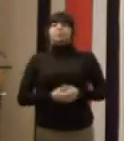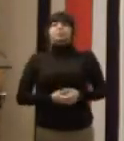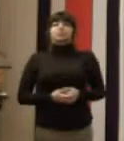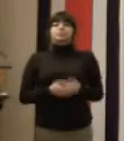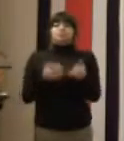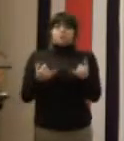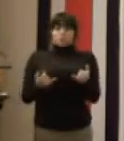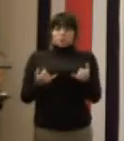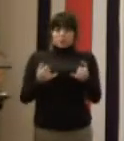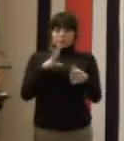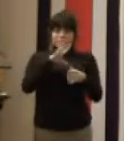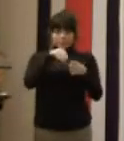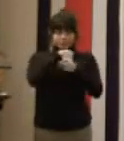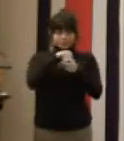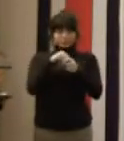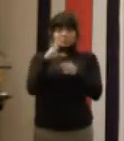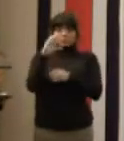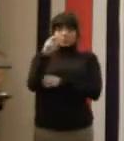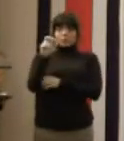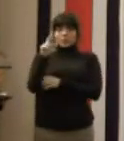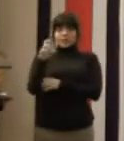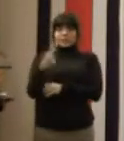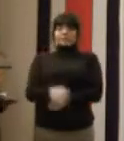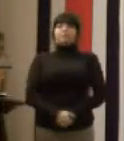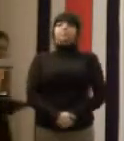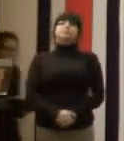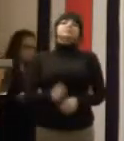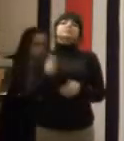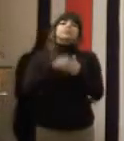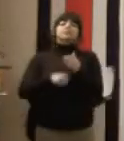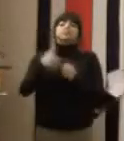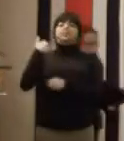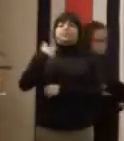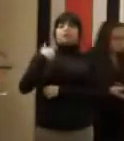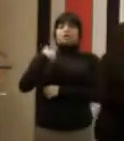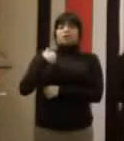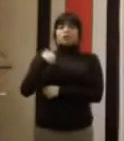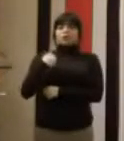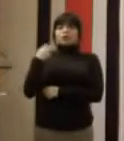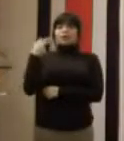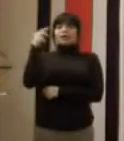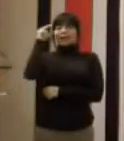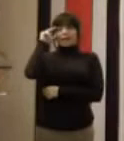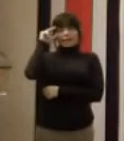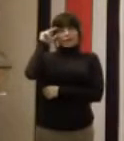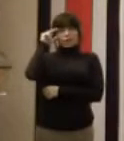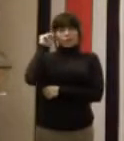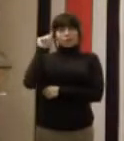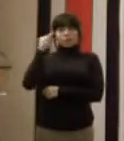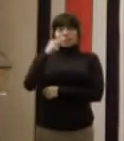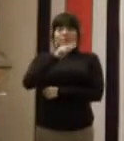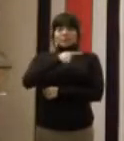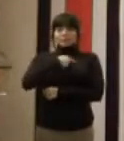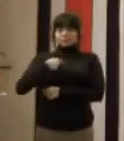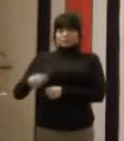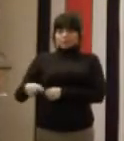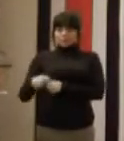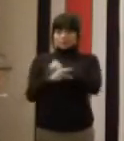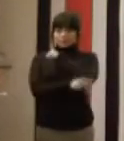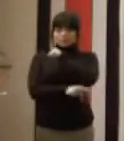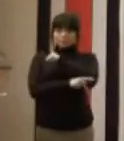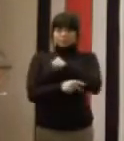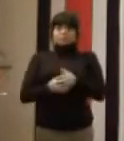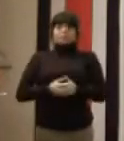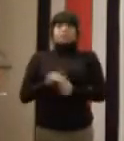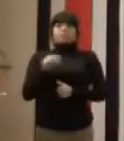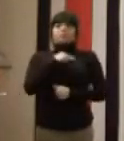que actualmente conforman el CONARE. Firman el señor Elio Fallas Venegas, primer vicepresidente de la República